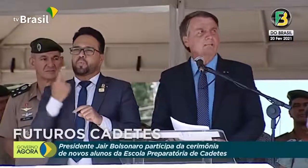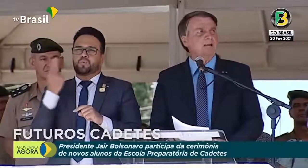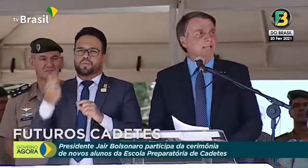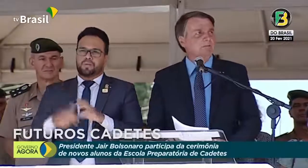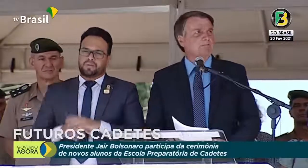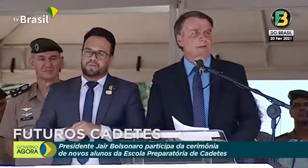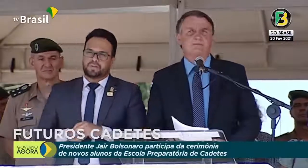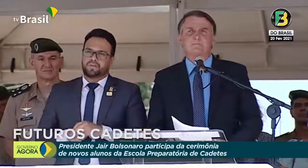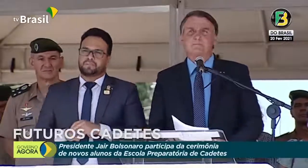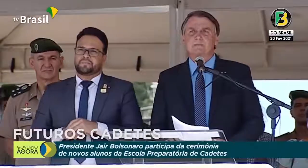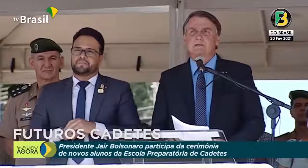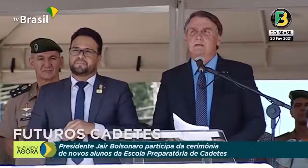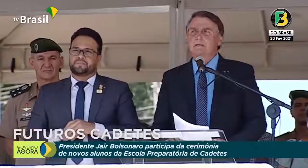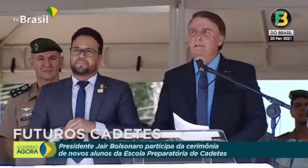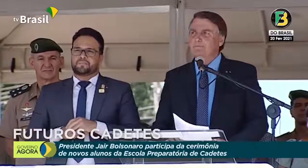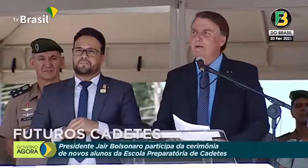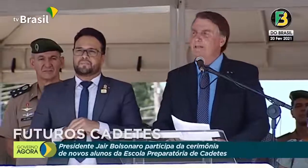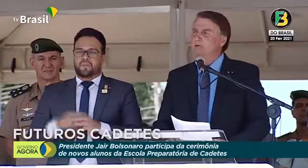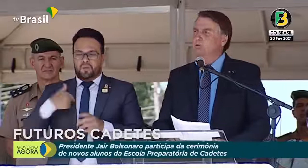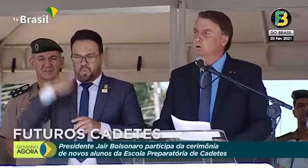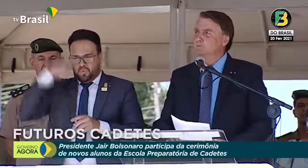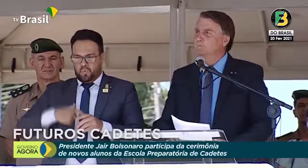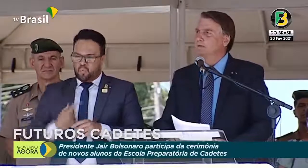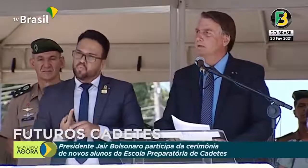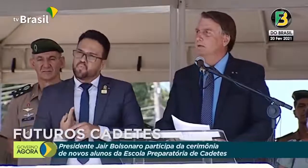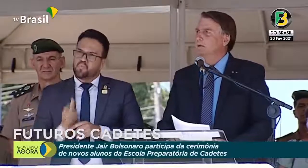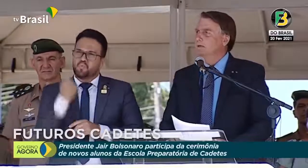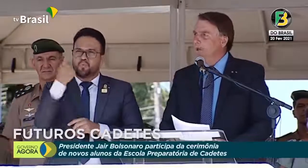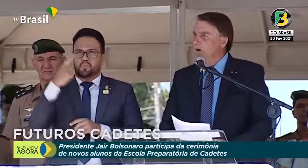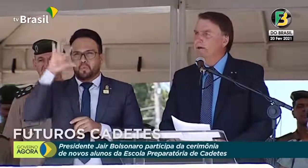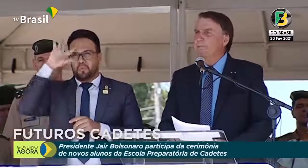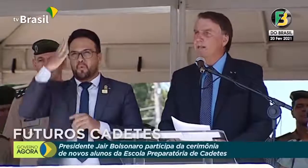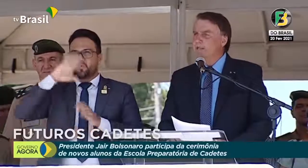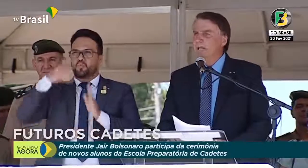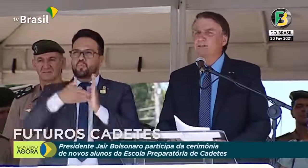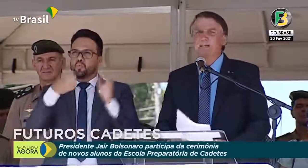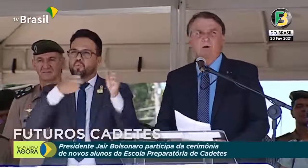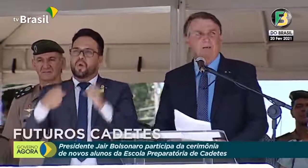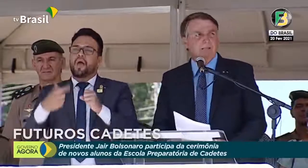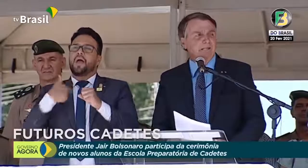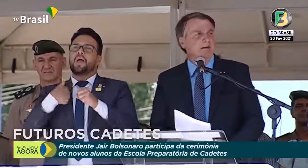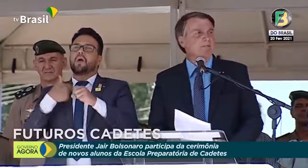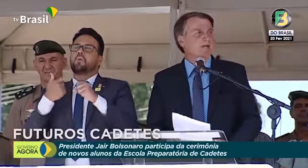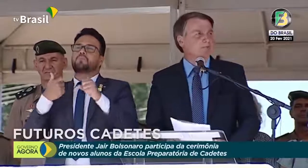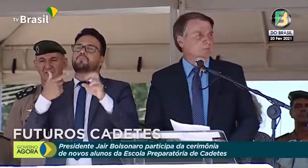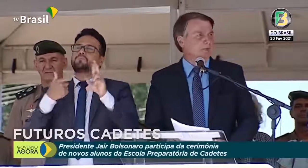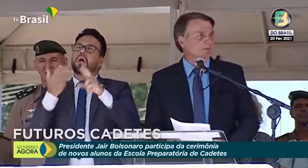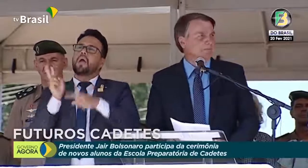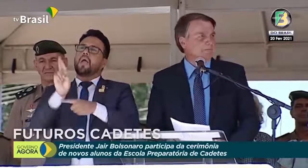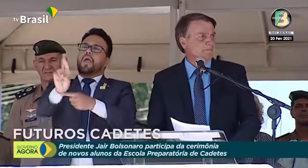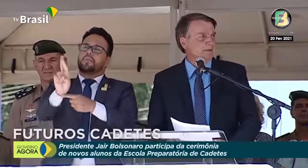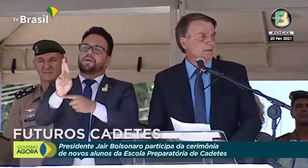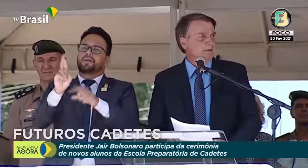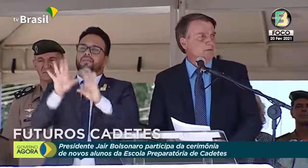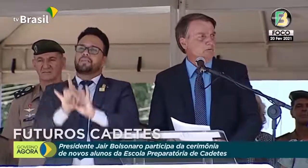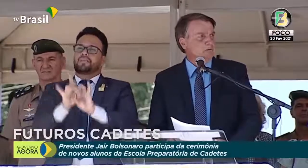regime que nós estaríamos vivendo. E apesar de tudo, eu represento a democracia no